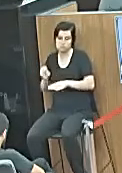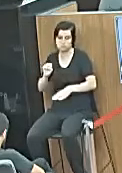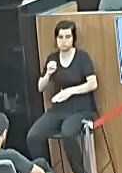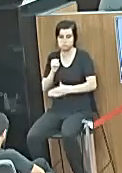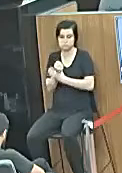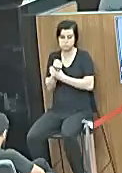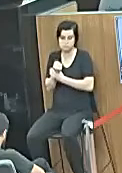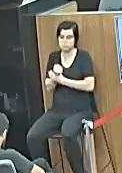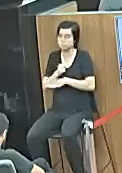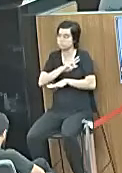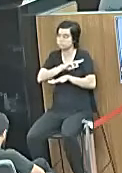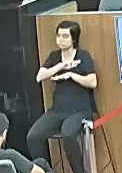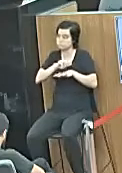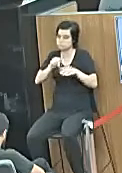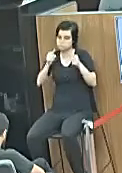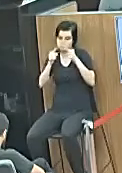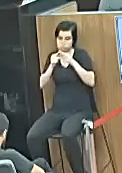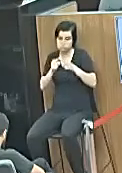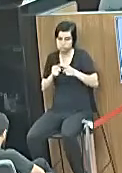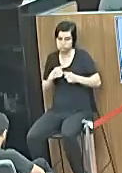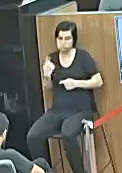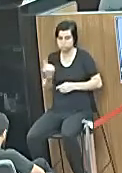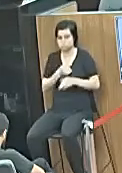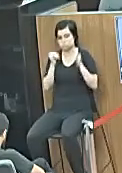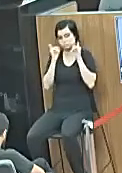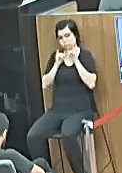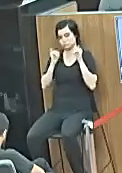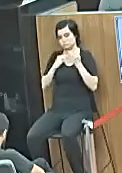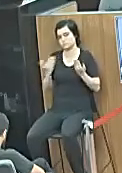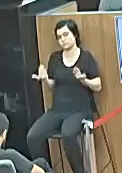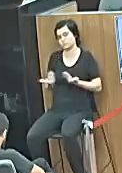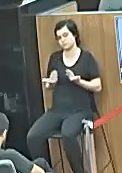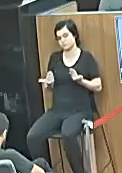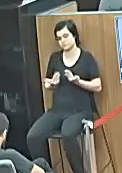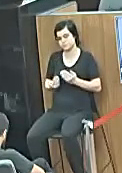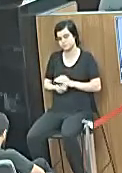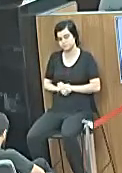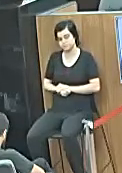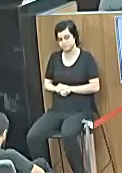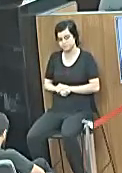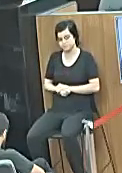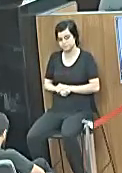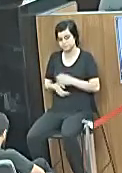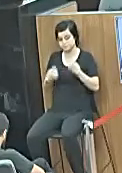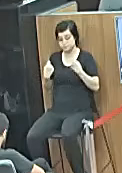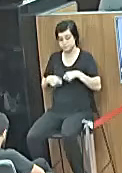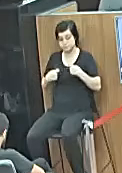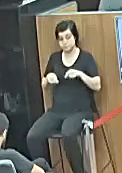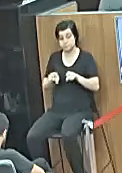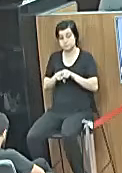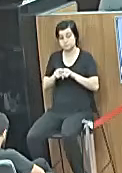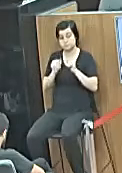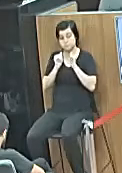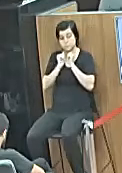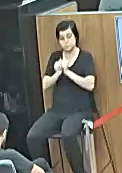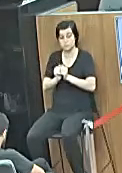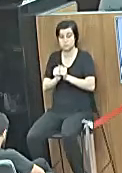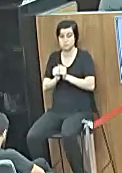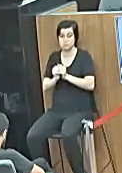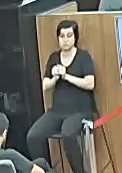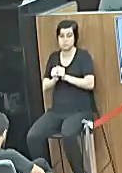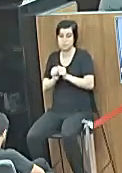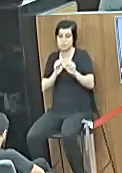entre outras tantas que nós aqui mande citar aqui e é preciso junto com a educação